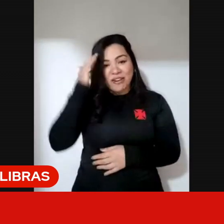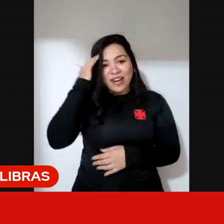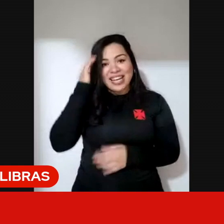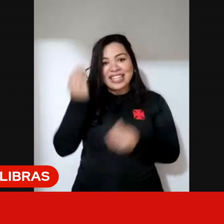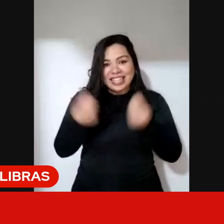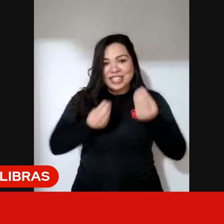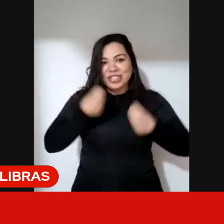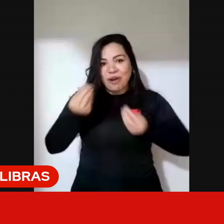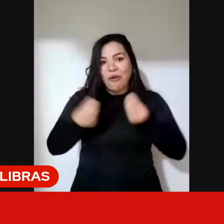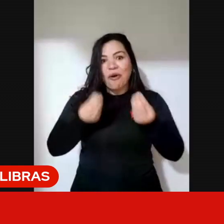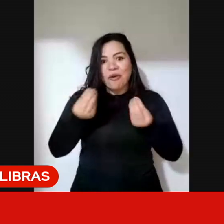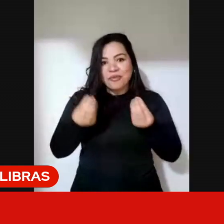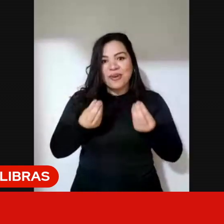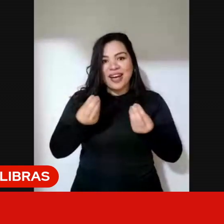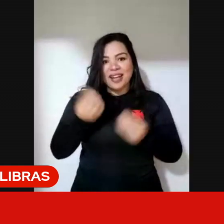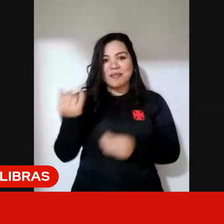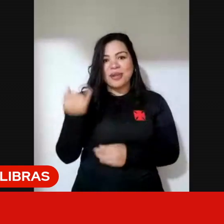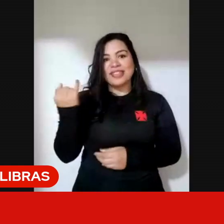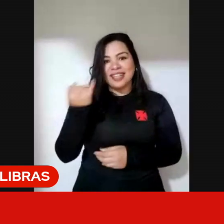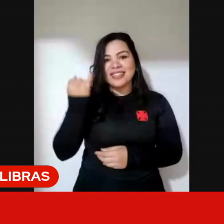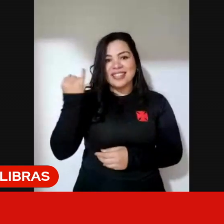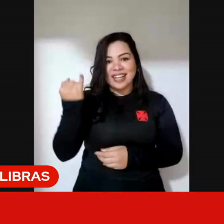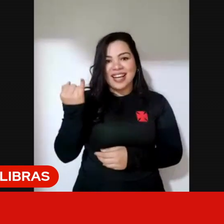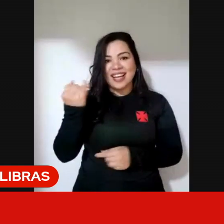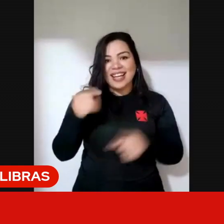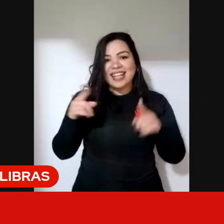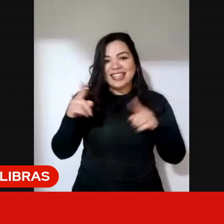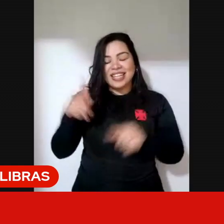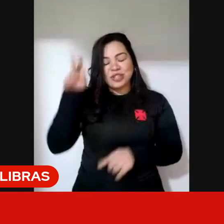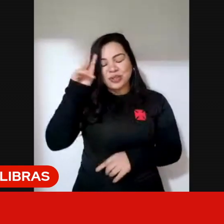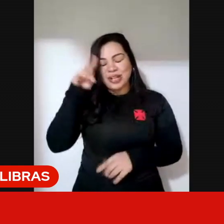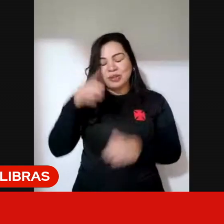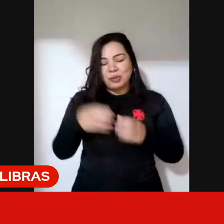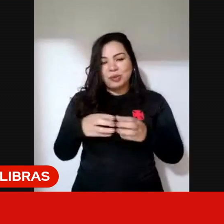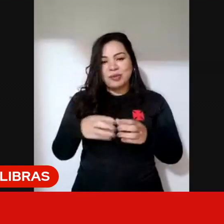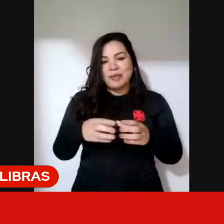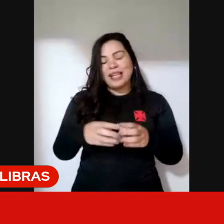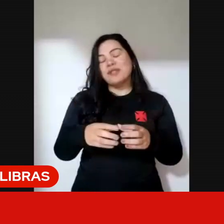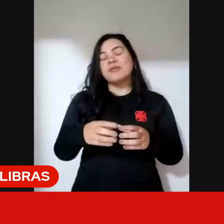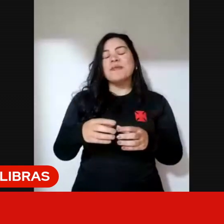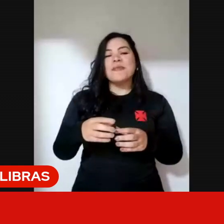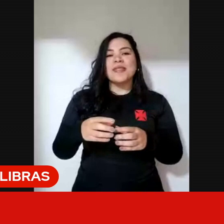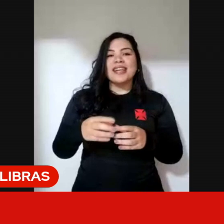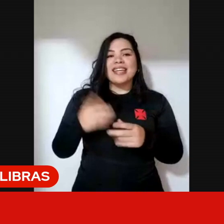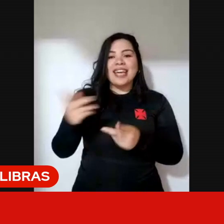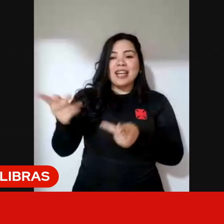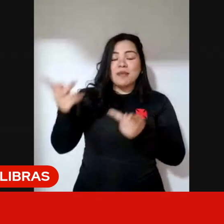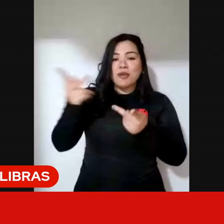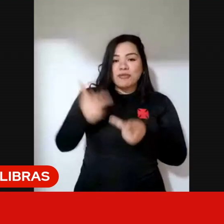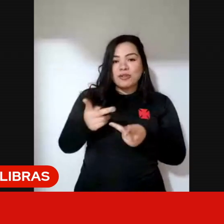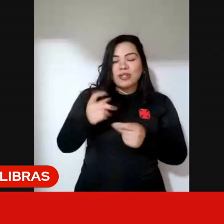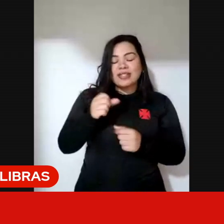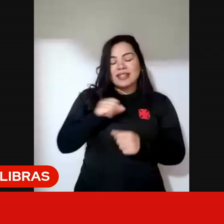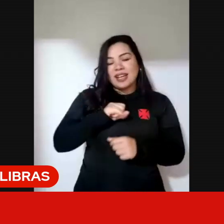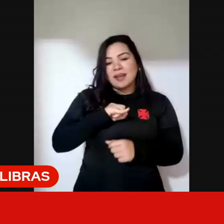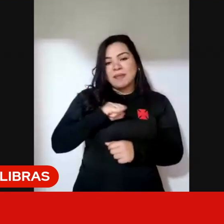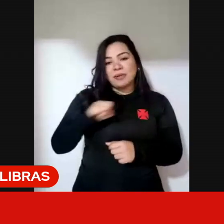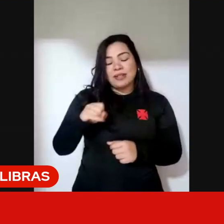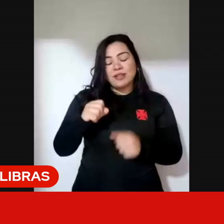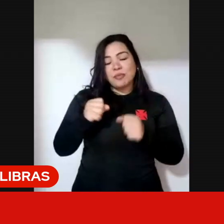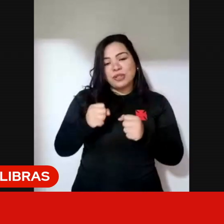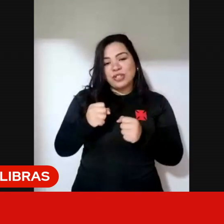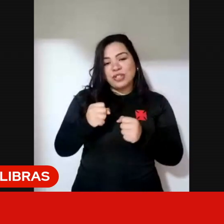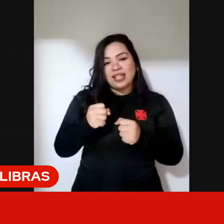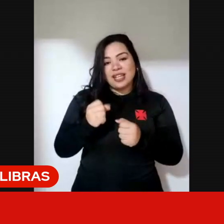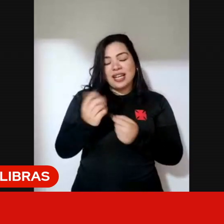amado, que agora ele entendia como é a importância, né, da história do clube mesmo. E aí ele me convidou